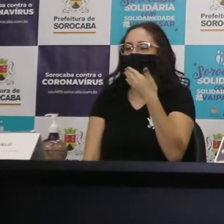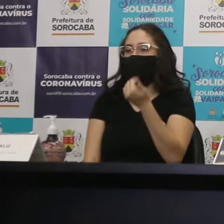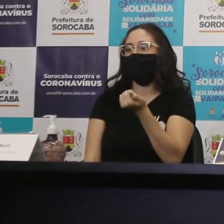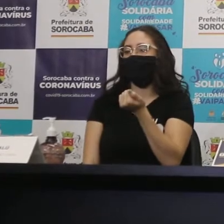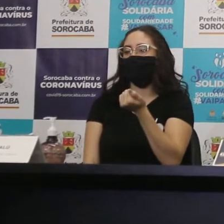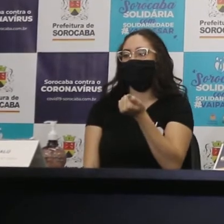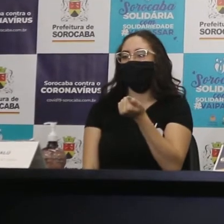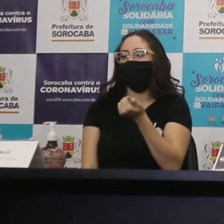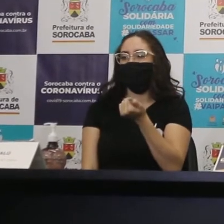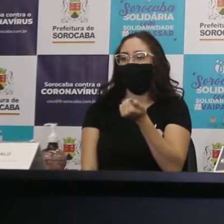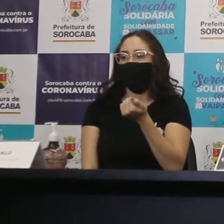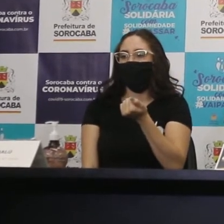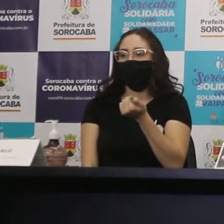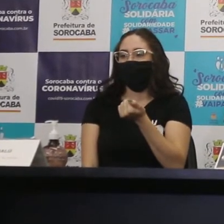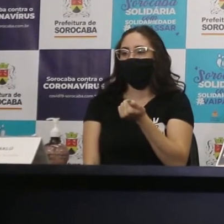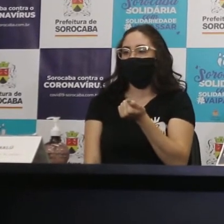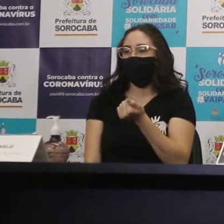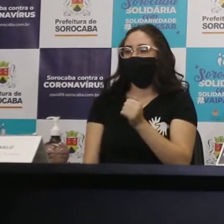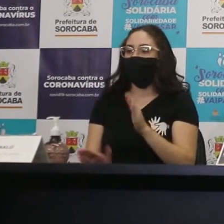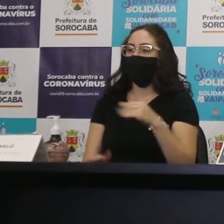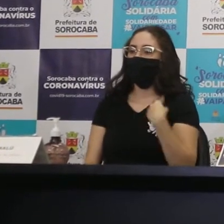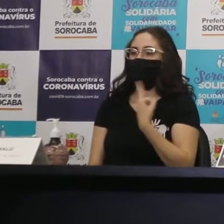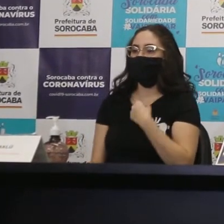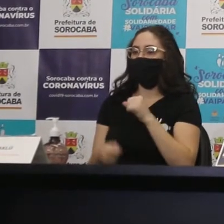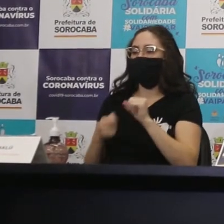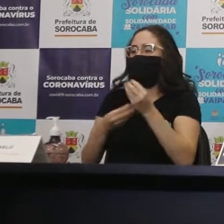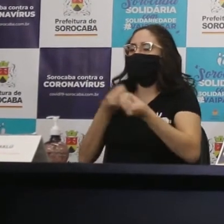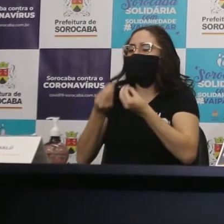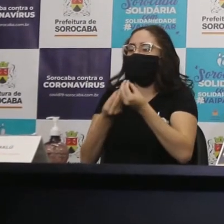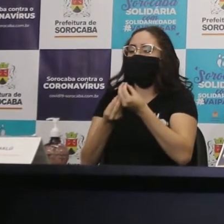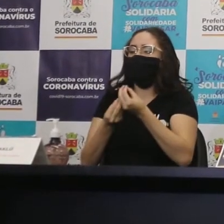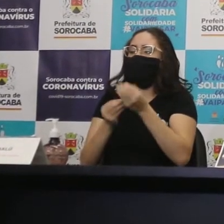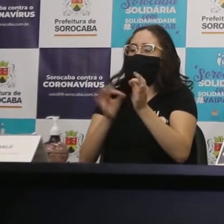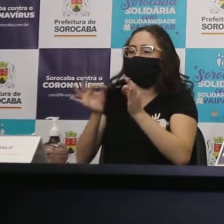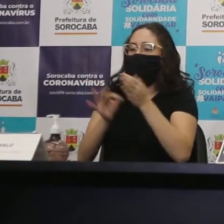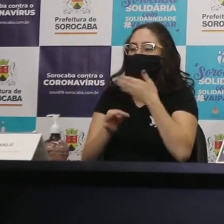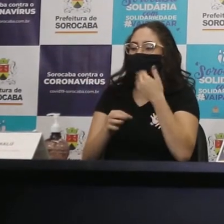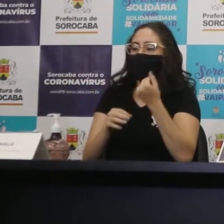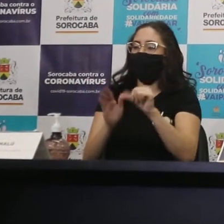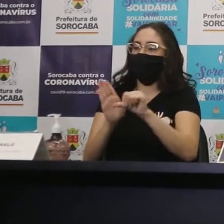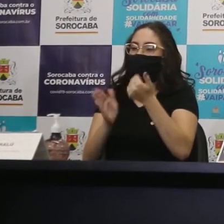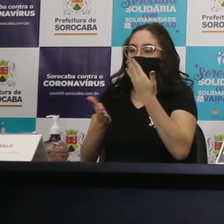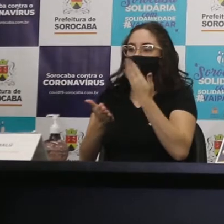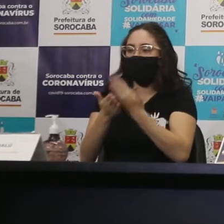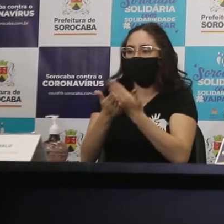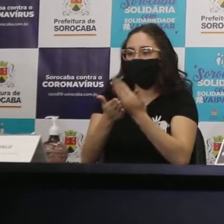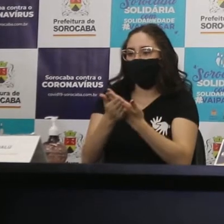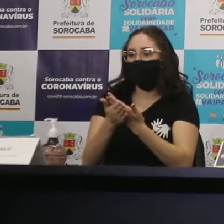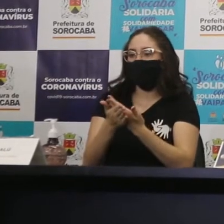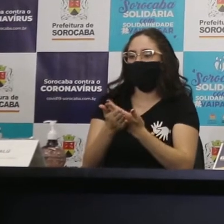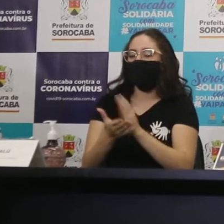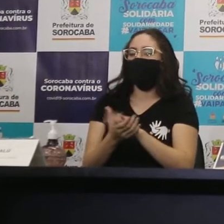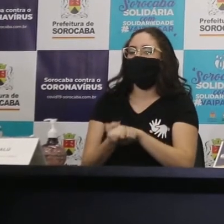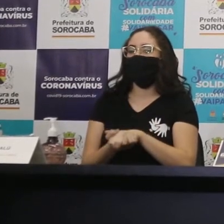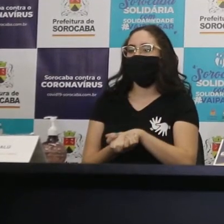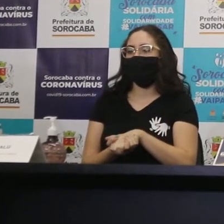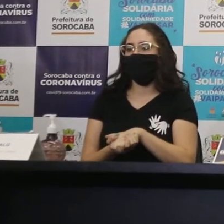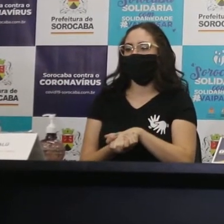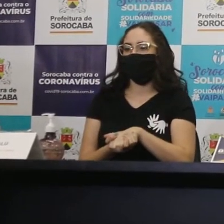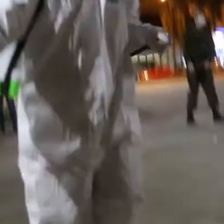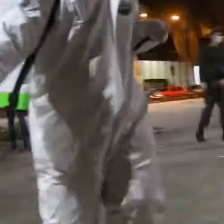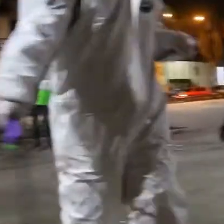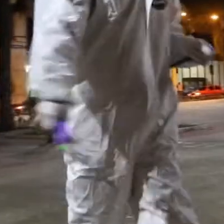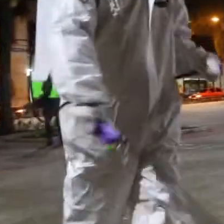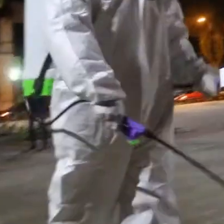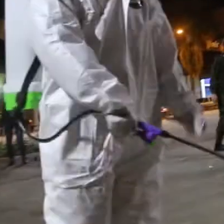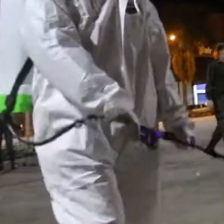Tá? E é isso que nós viemos fazendo. E como me preparo melhor? Primeiro estudando o inimigo. Então a epidemiologia,